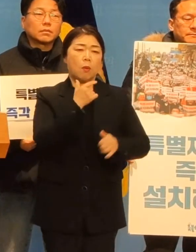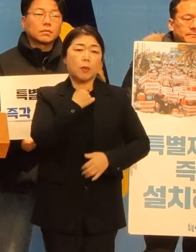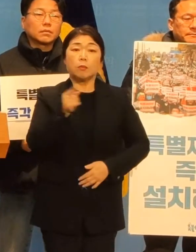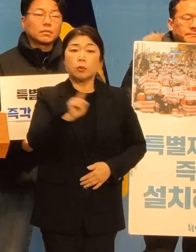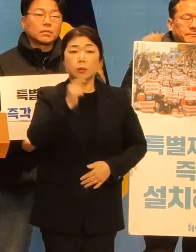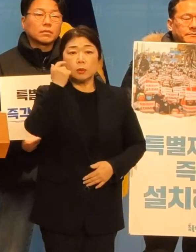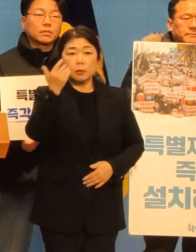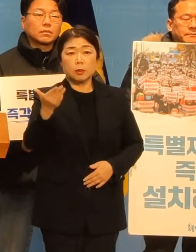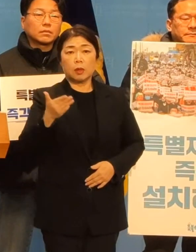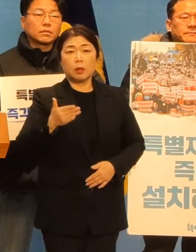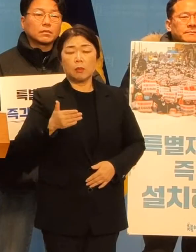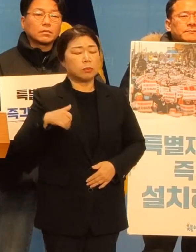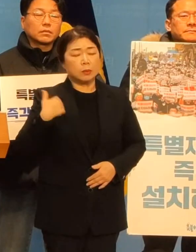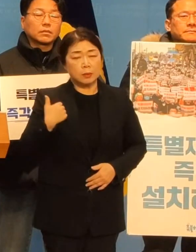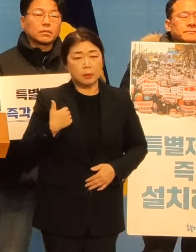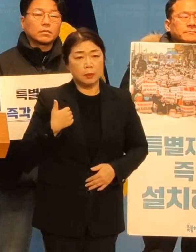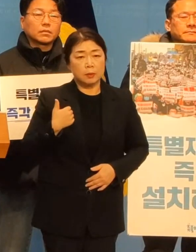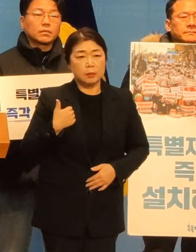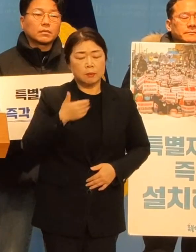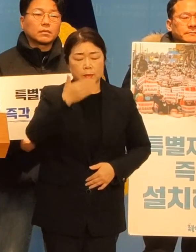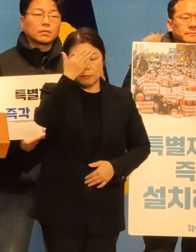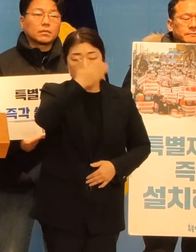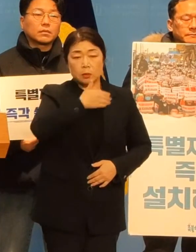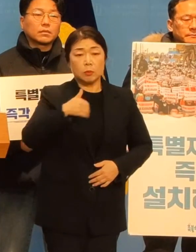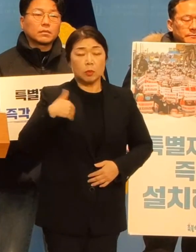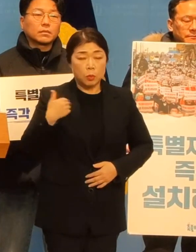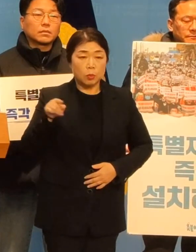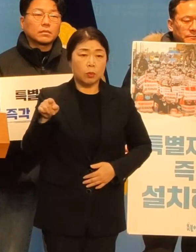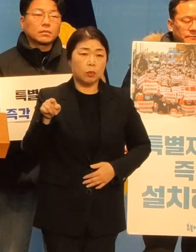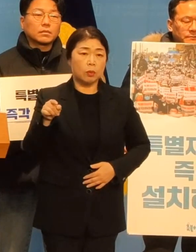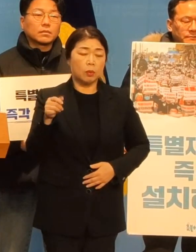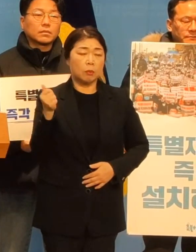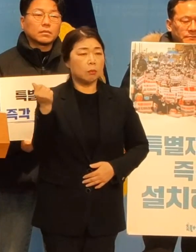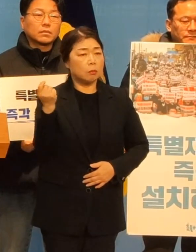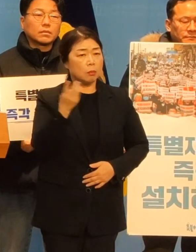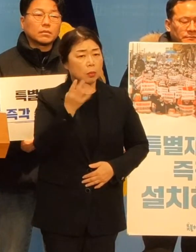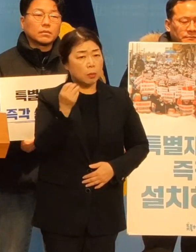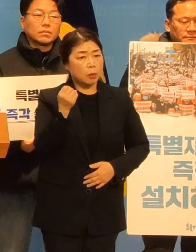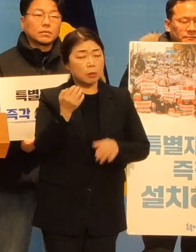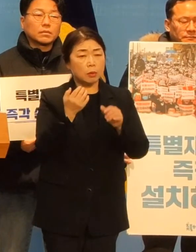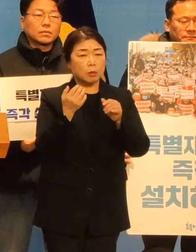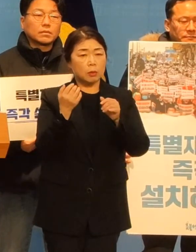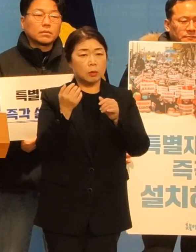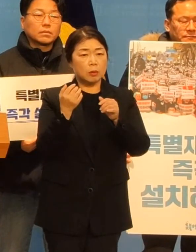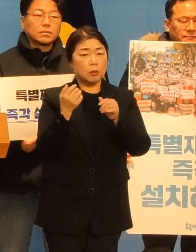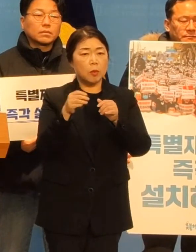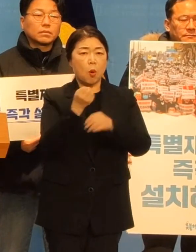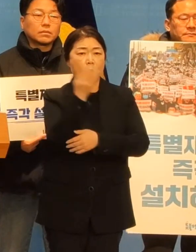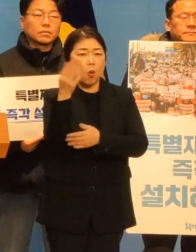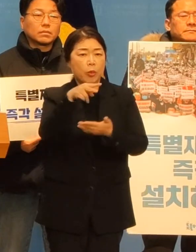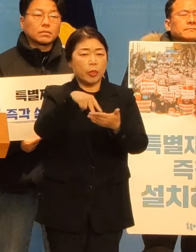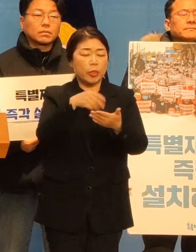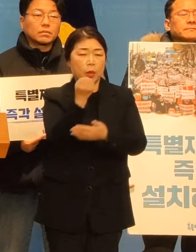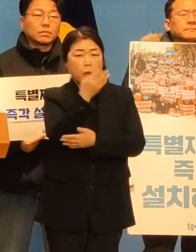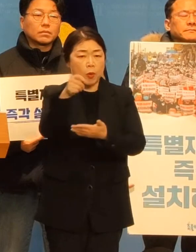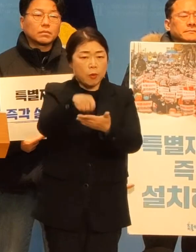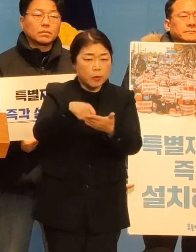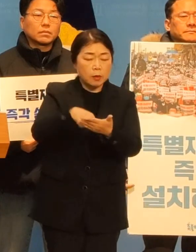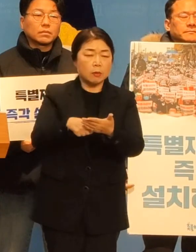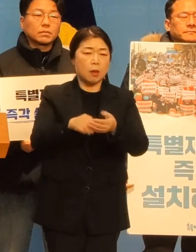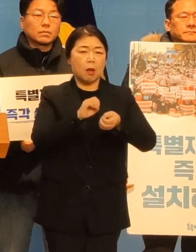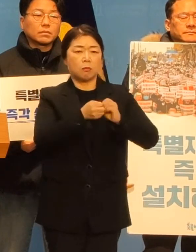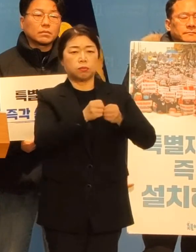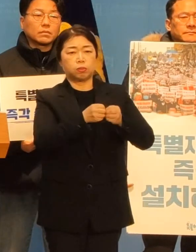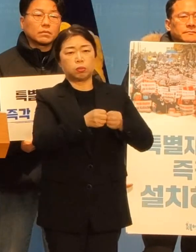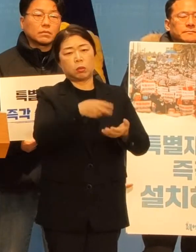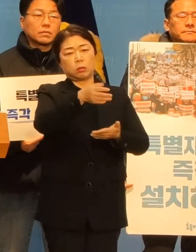무엇인지를 전혀 알지 못하고 몇몇 그야말로 언론들이 소설을